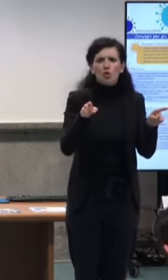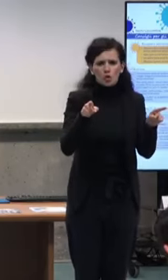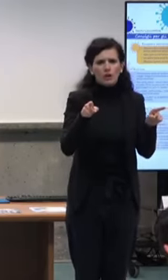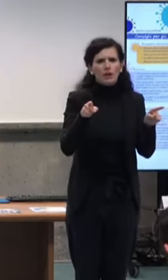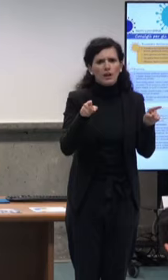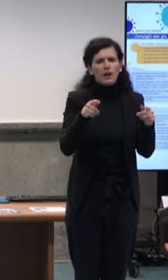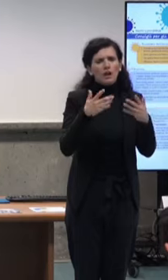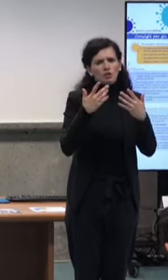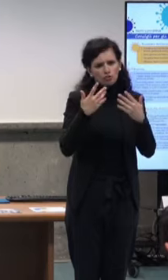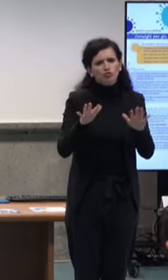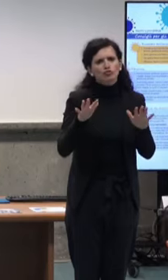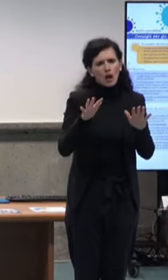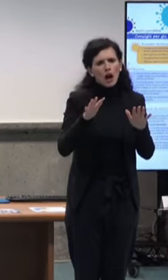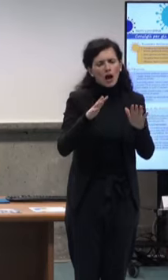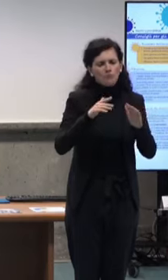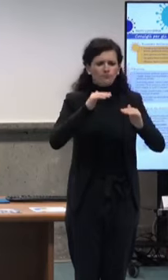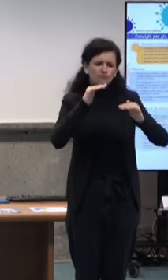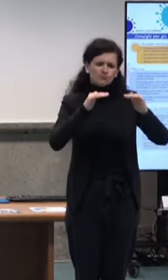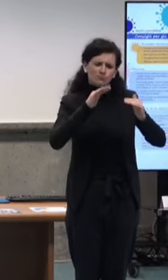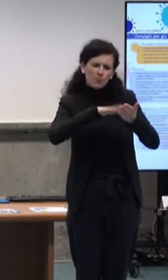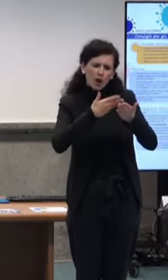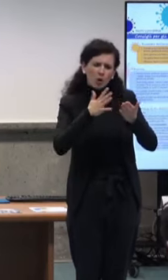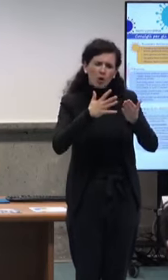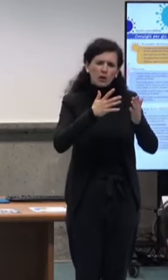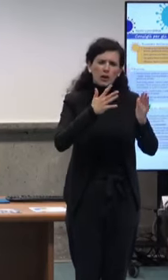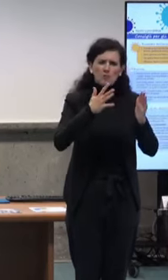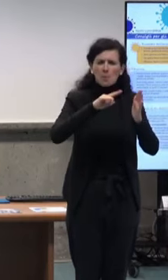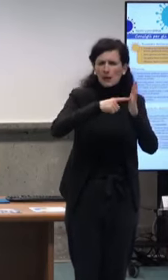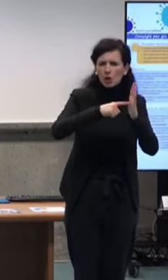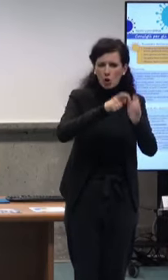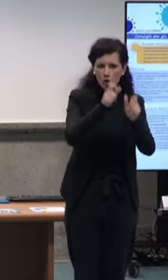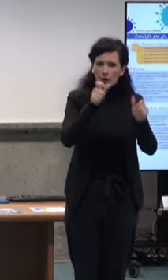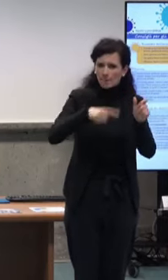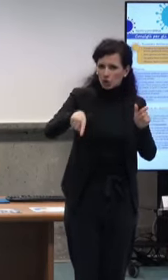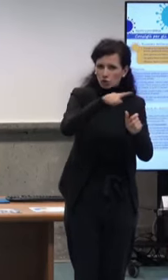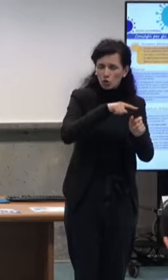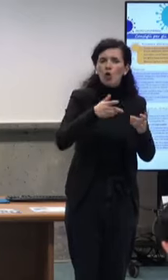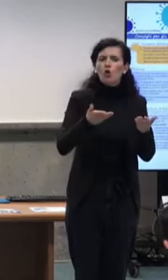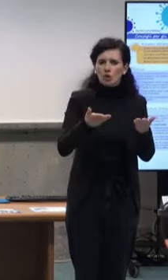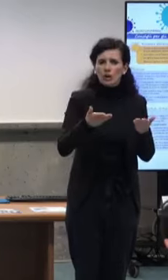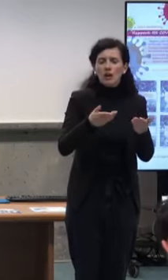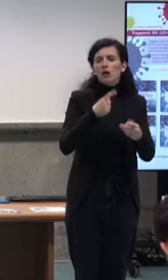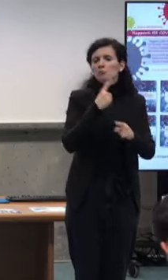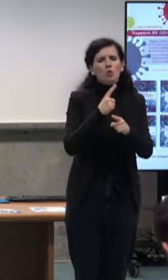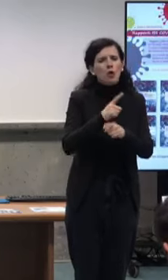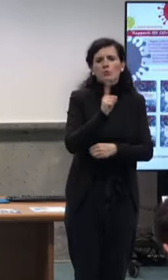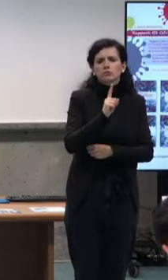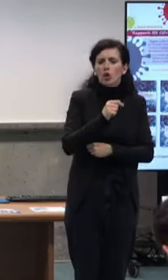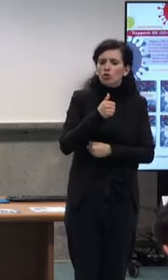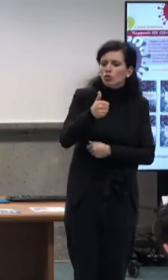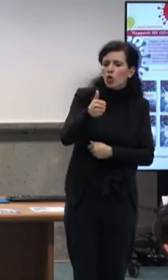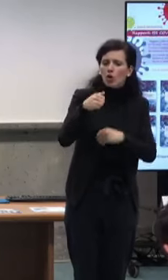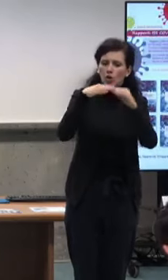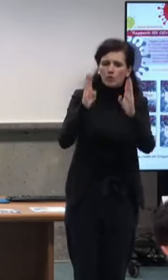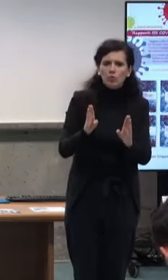in qualche in qualche milione di persone che probabilmente non ha necessità di essere isolato a 40 è nata